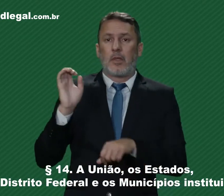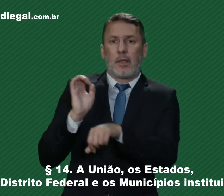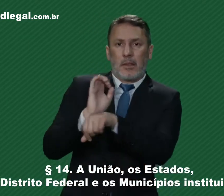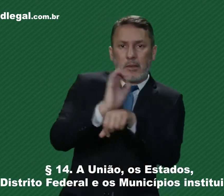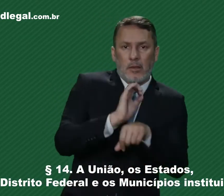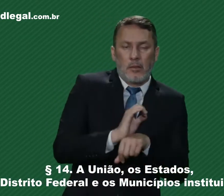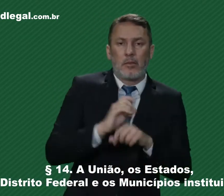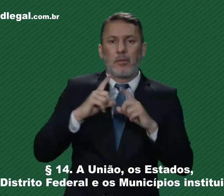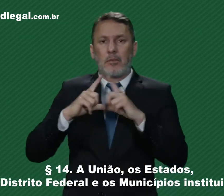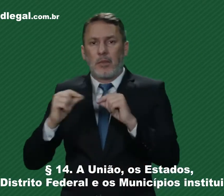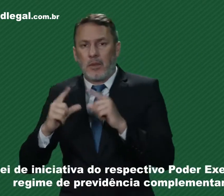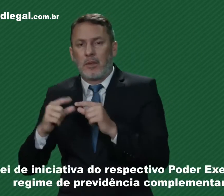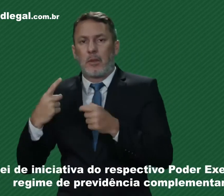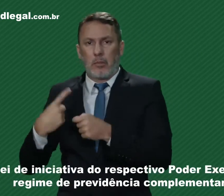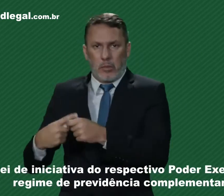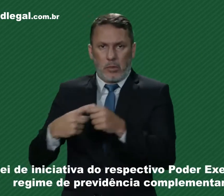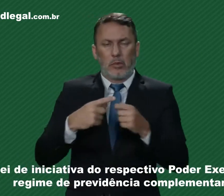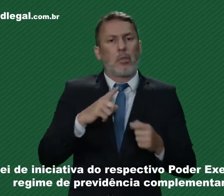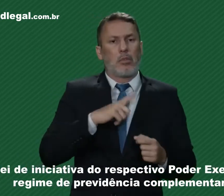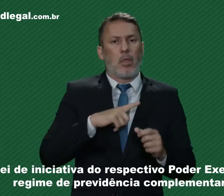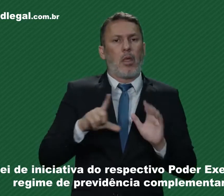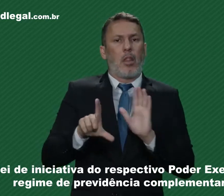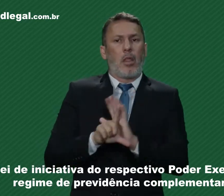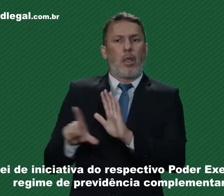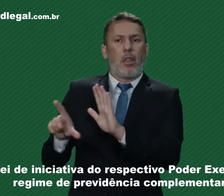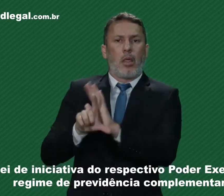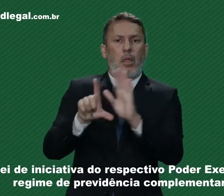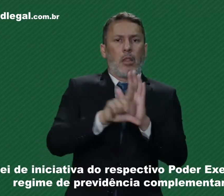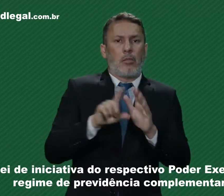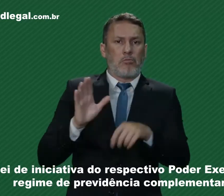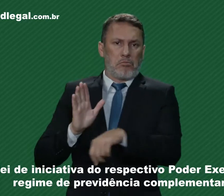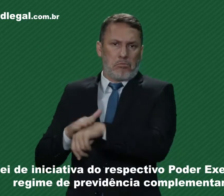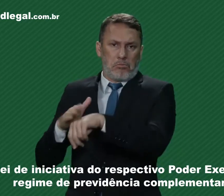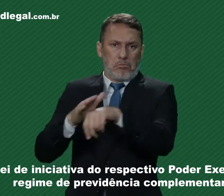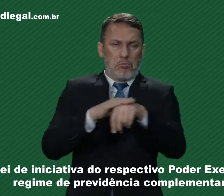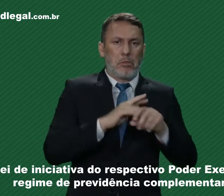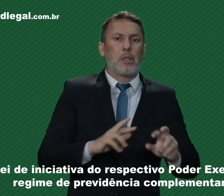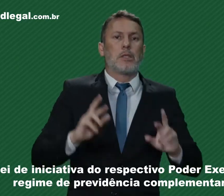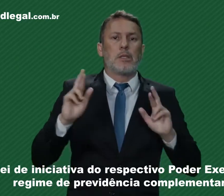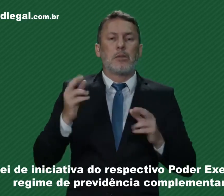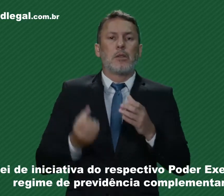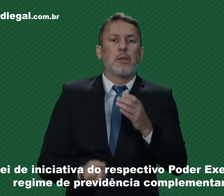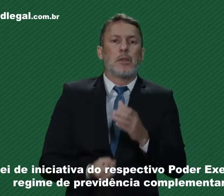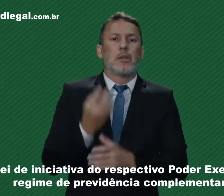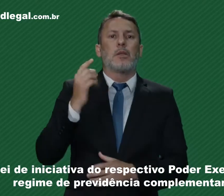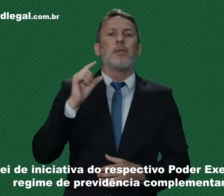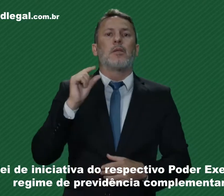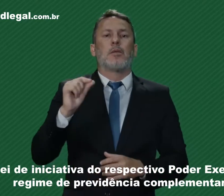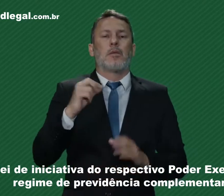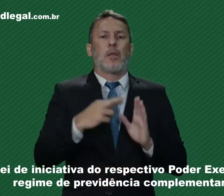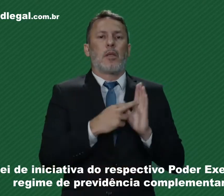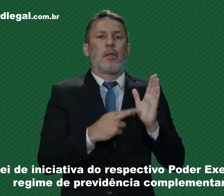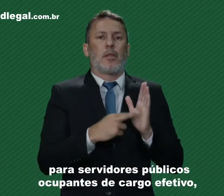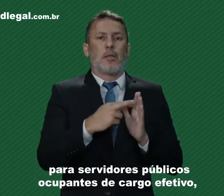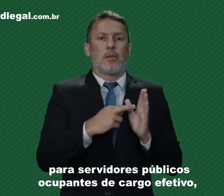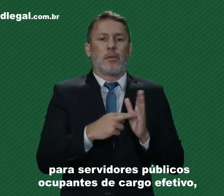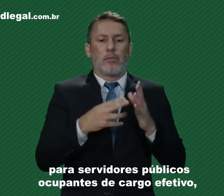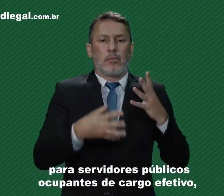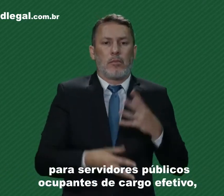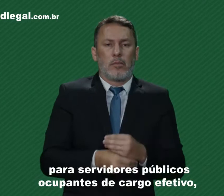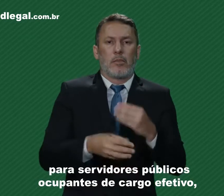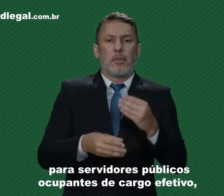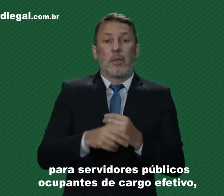os municípios instituirão, por lei de iniciativa do respectivo Poder Executivo, regime de previdência complementar